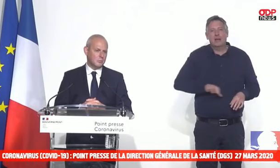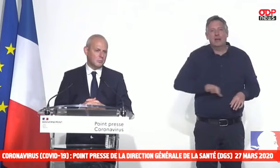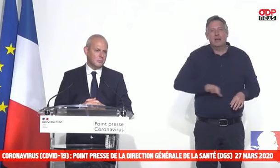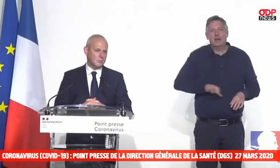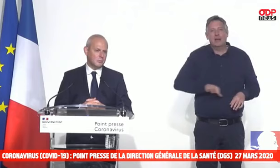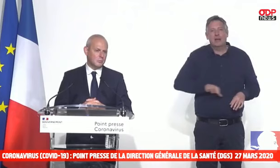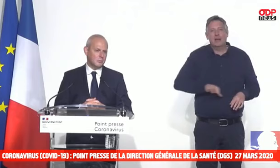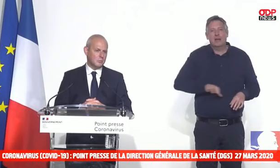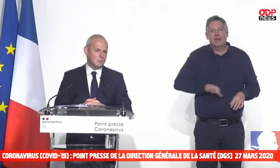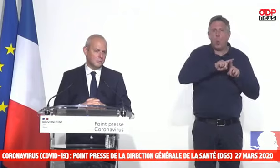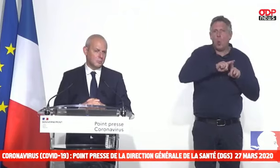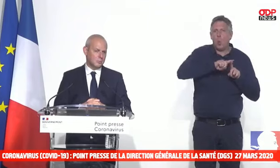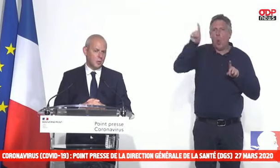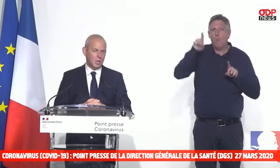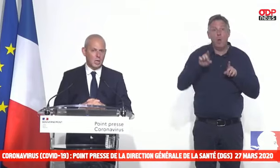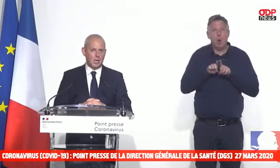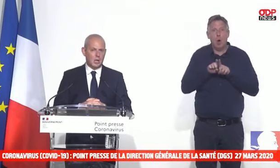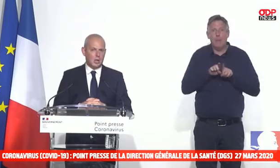décédées suive celle de l'Italie ?